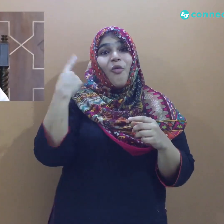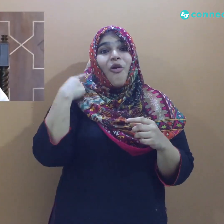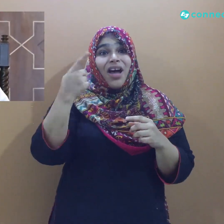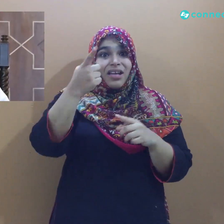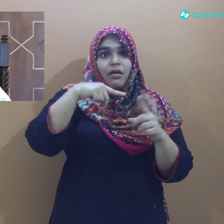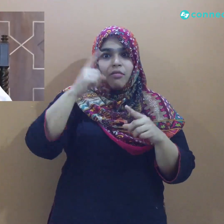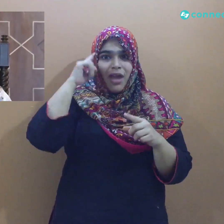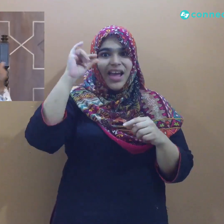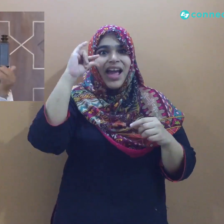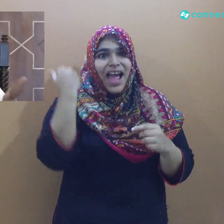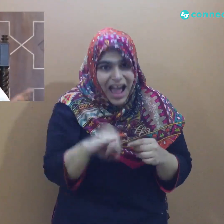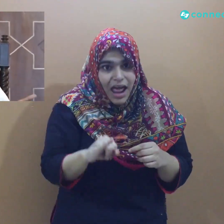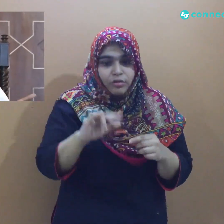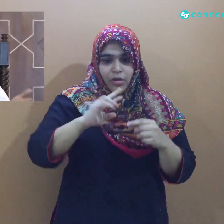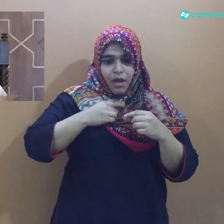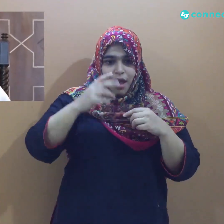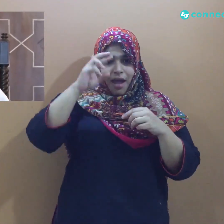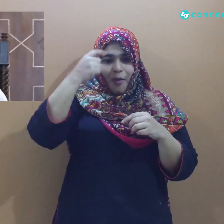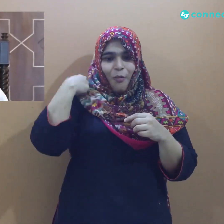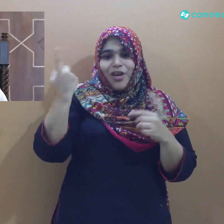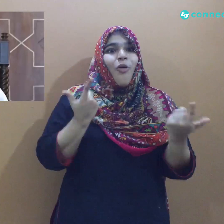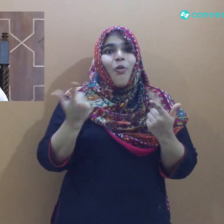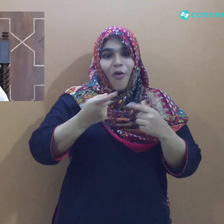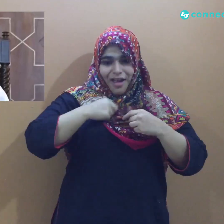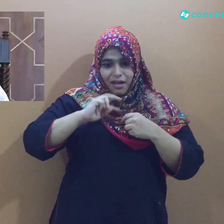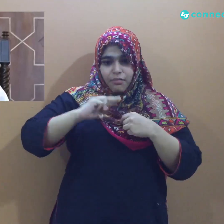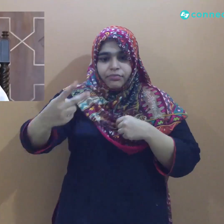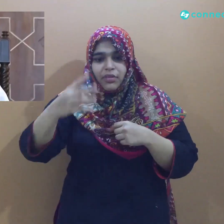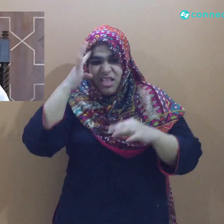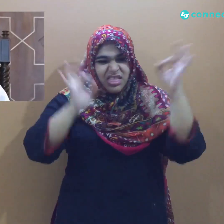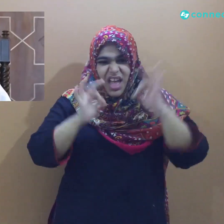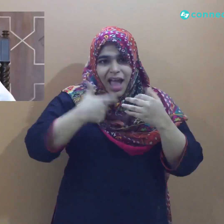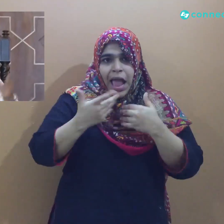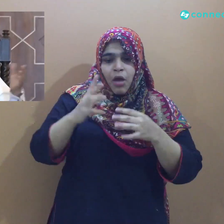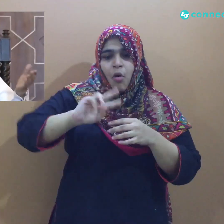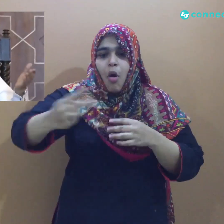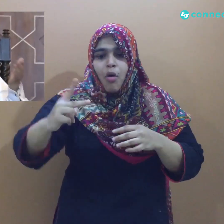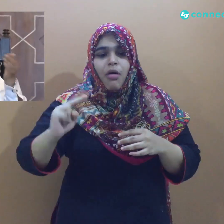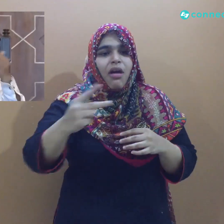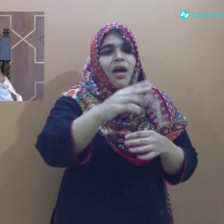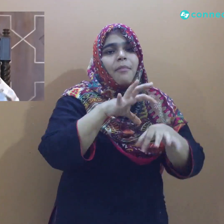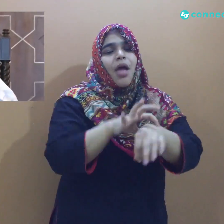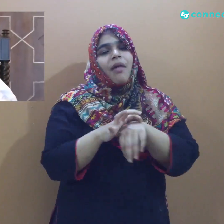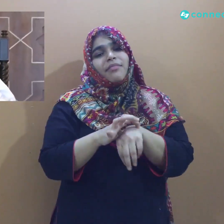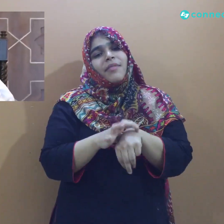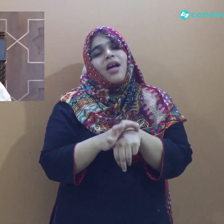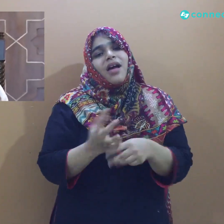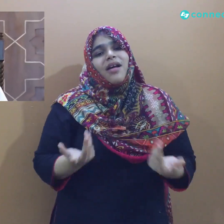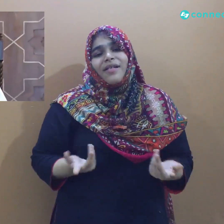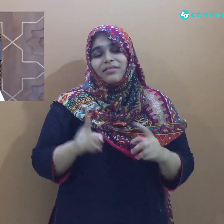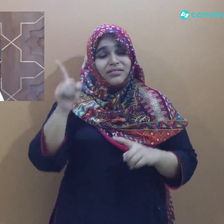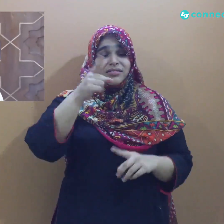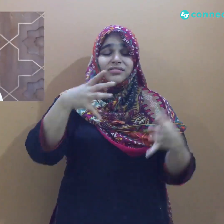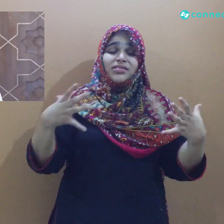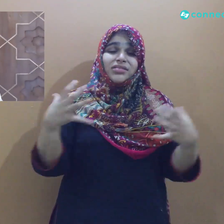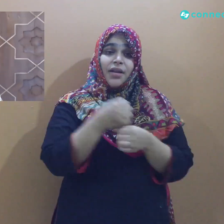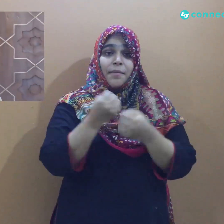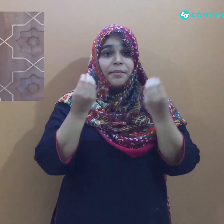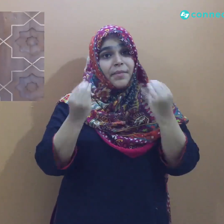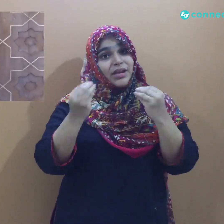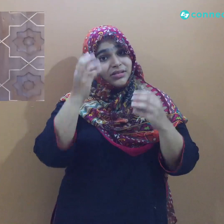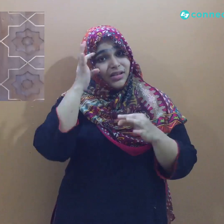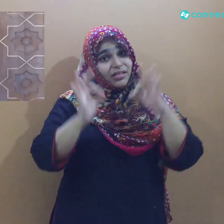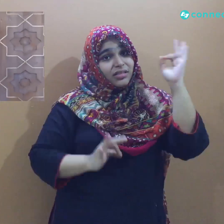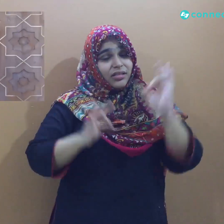سے بد احتیاطی سے کسی اور کو یہ مرض لگ جائے، اور وہ گناہ گار ہوگا کہ اس کی بد احتیاطی سے مجھ کو